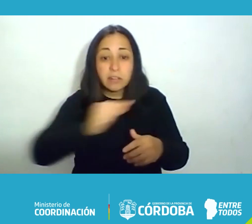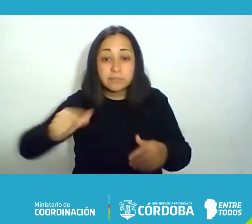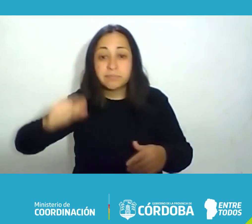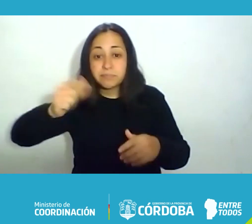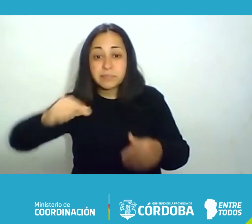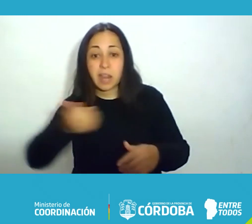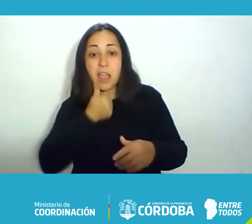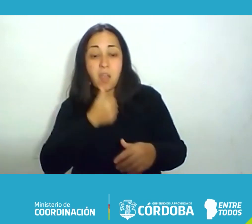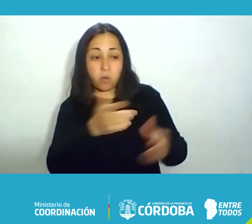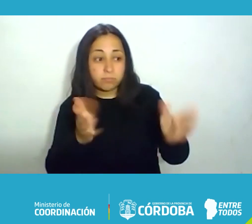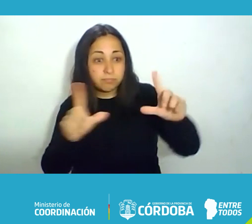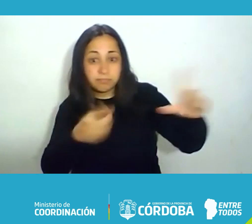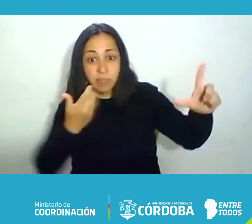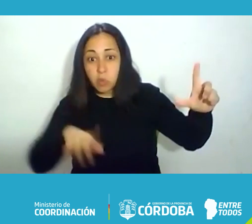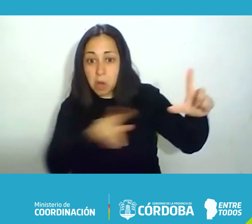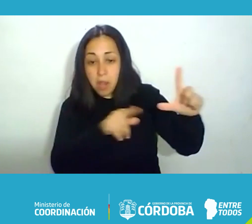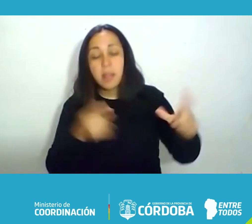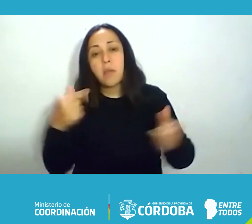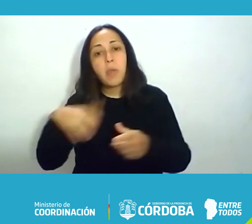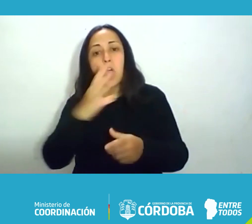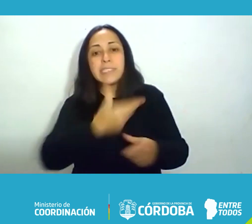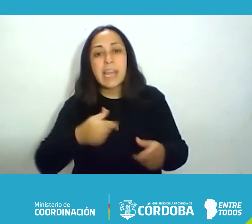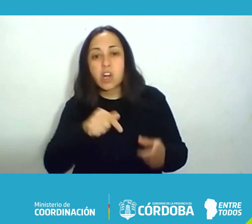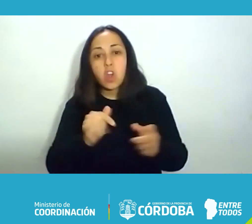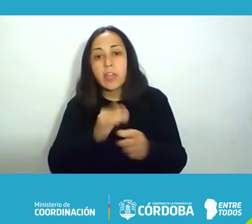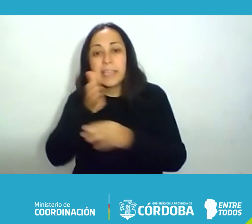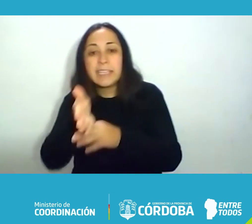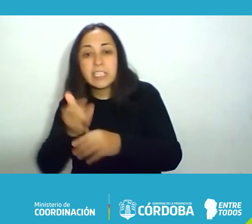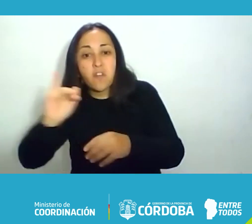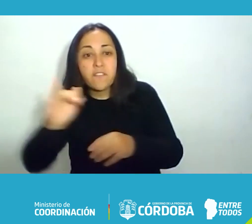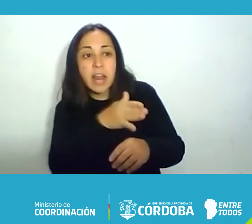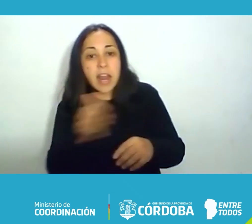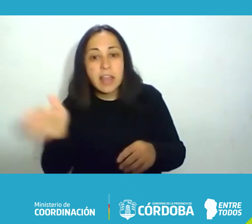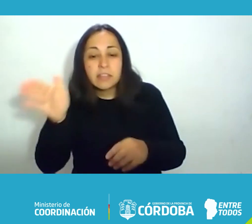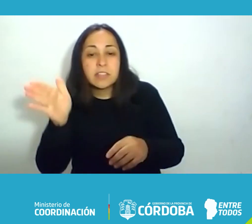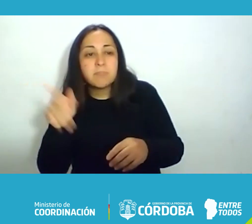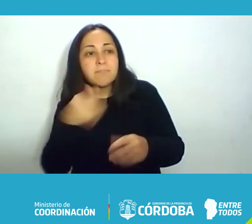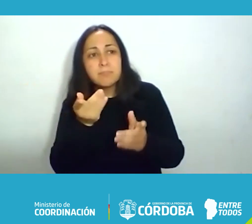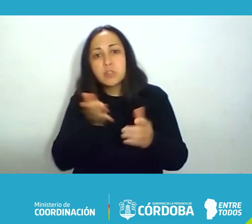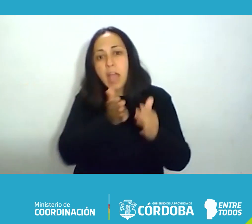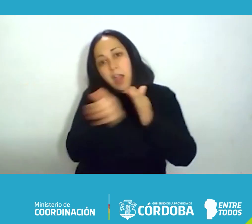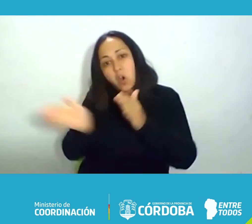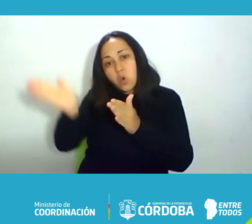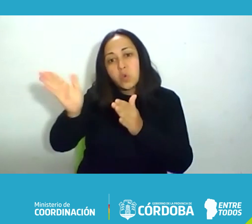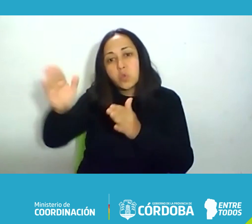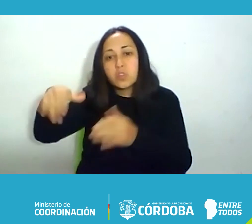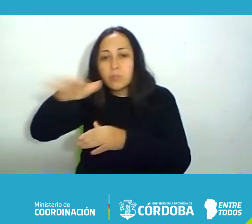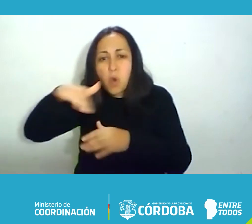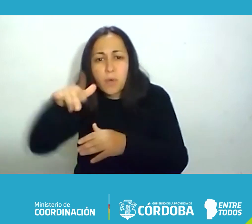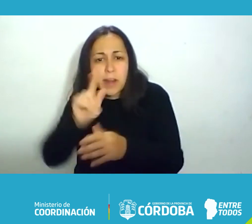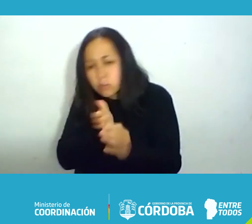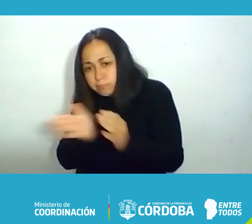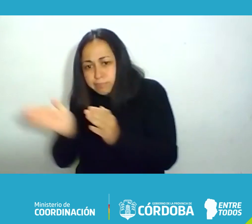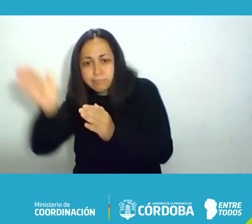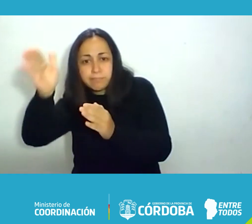En el primer tramo, 16 kilómetros, está el paso de la comuna de San Roque y el ingreso vía Alemacé, por lo que se busca pasar por sectores de menor consolidación urbana.